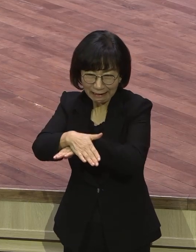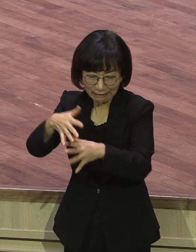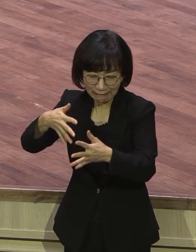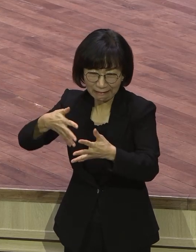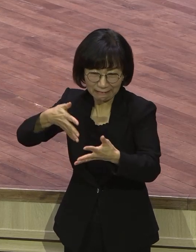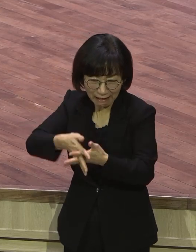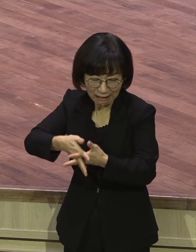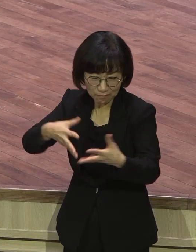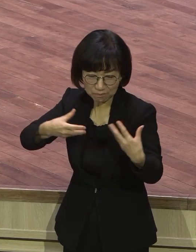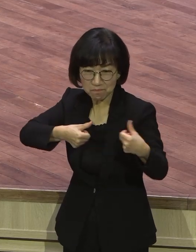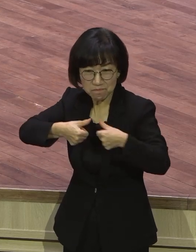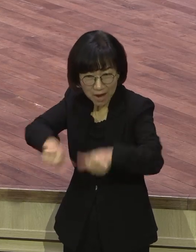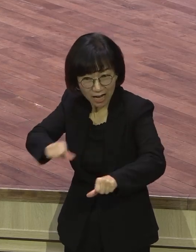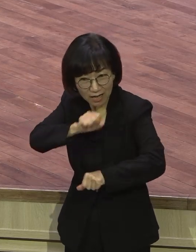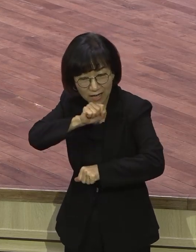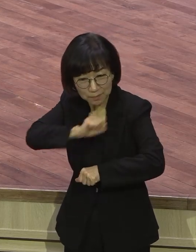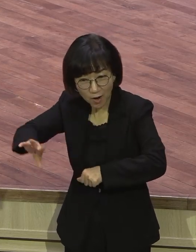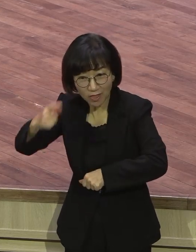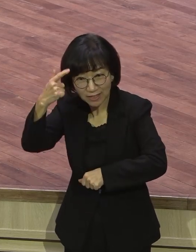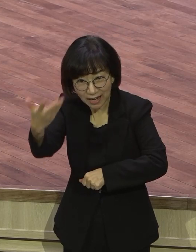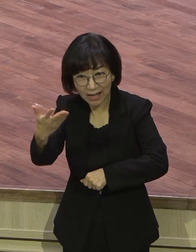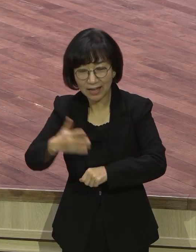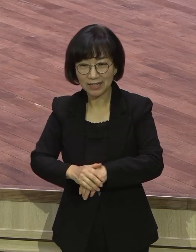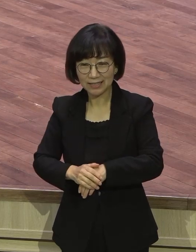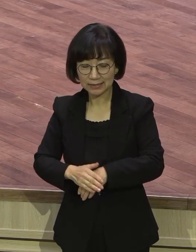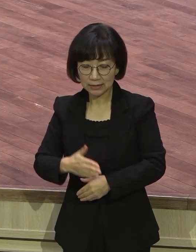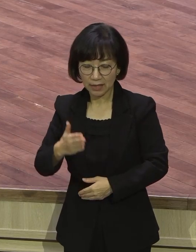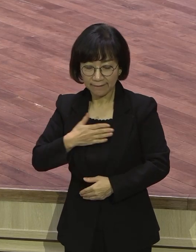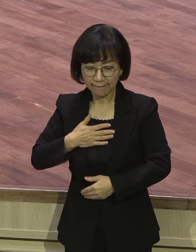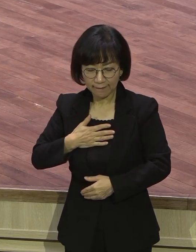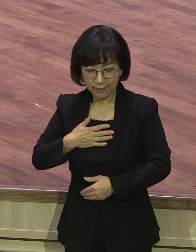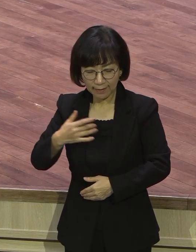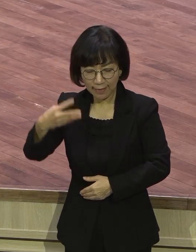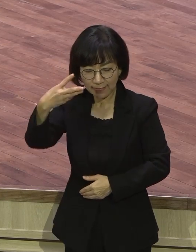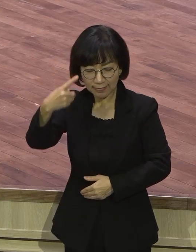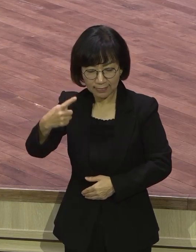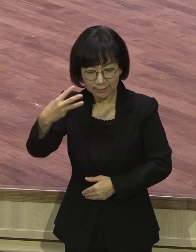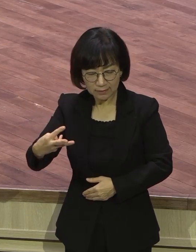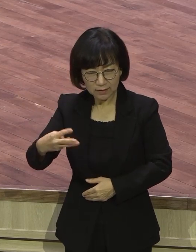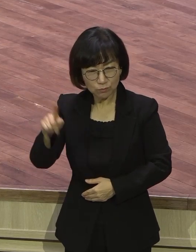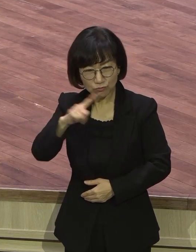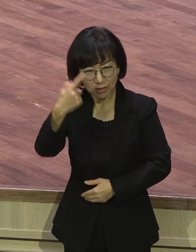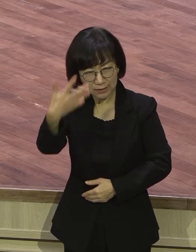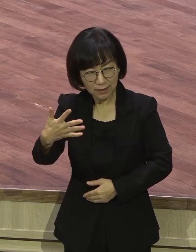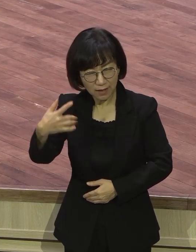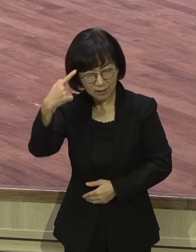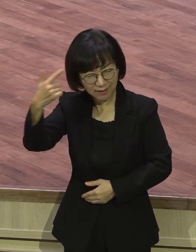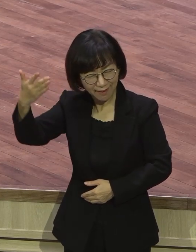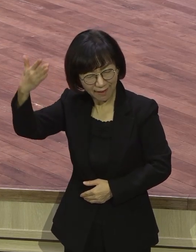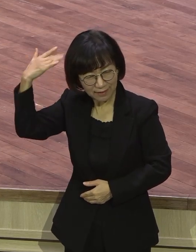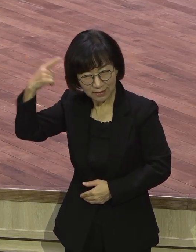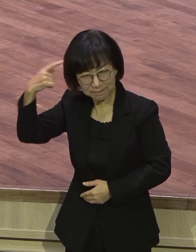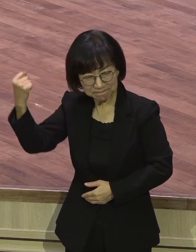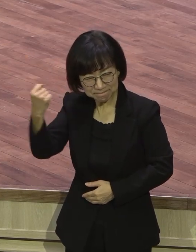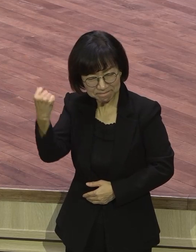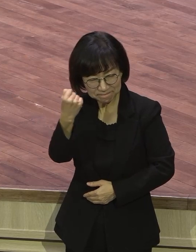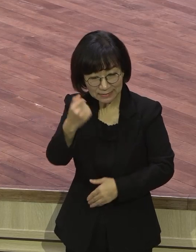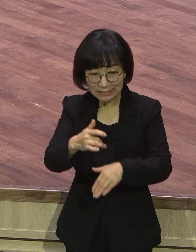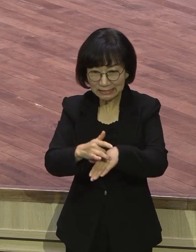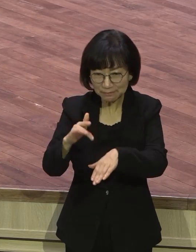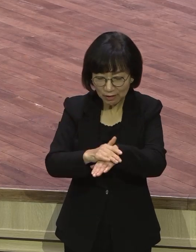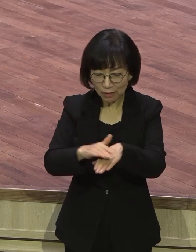예털 내 예털이 뭔가 생각을 해봤습니까? 내가 잘못된 성품, 성격, 습관, 문화